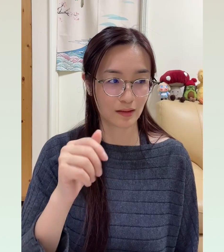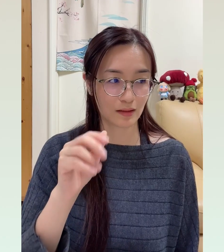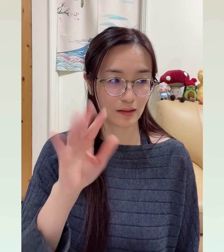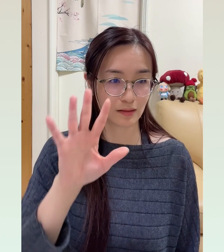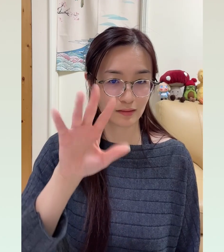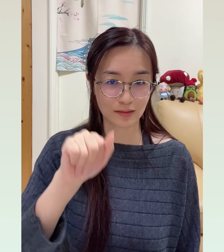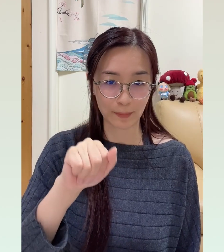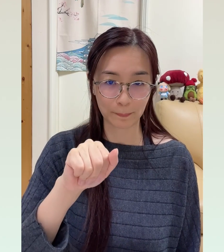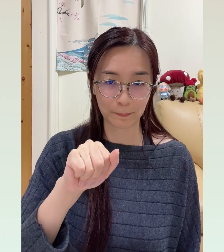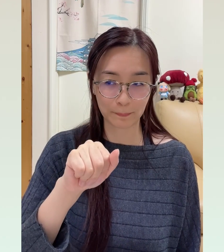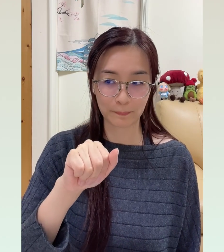10